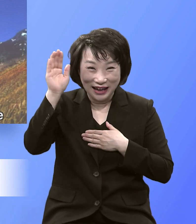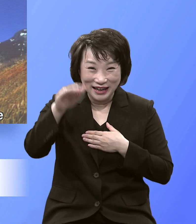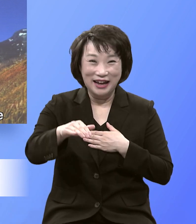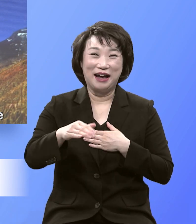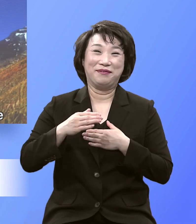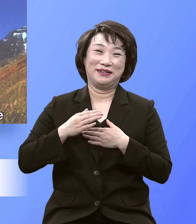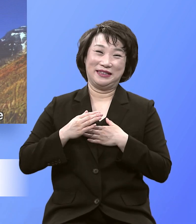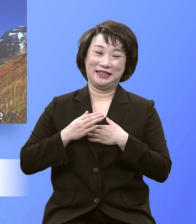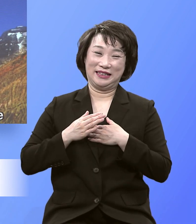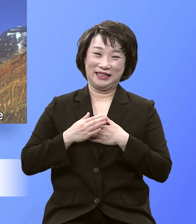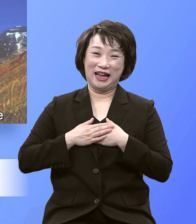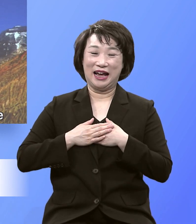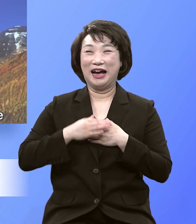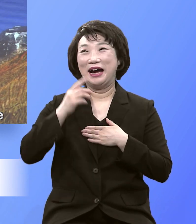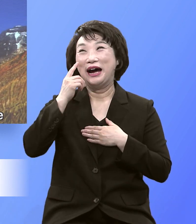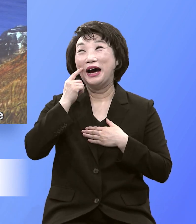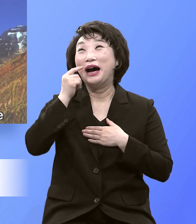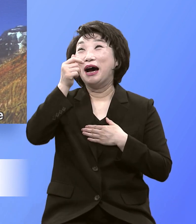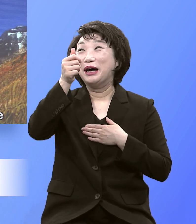함께